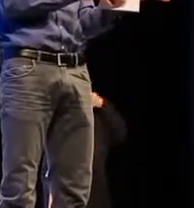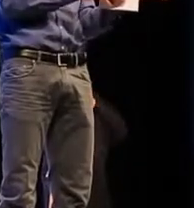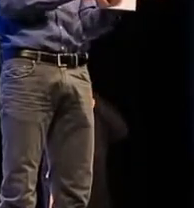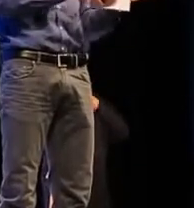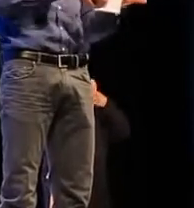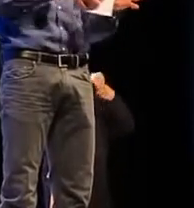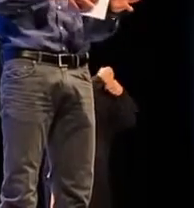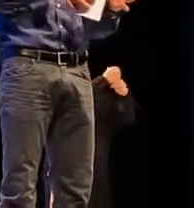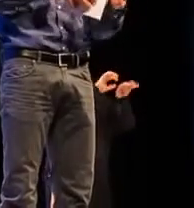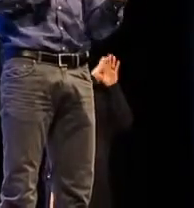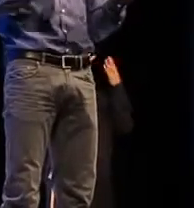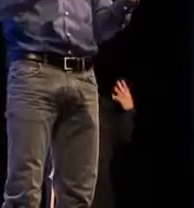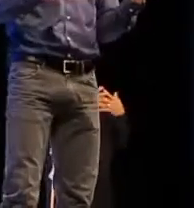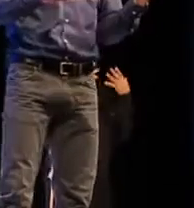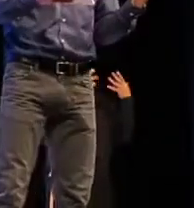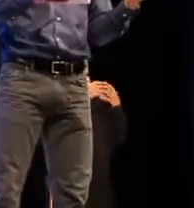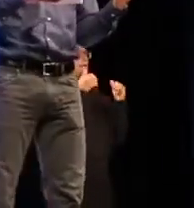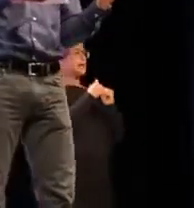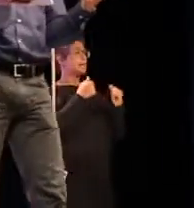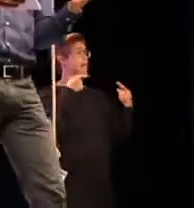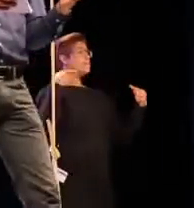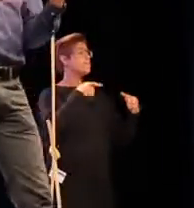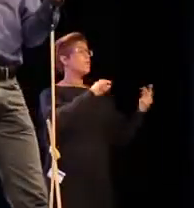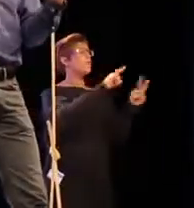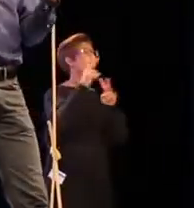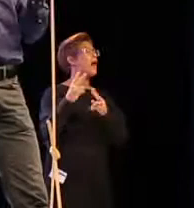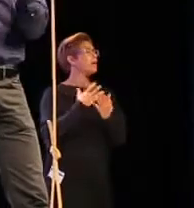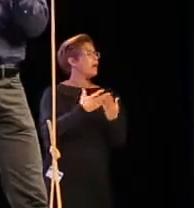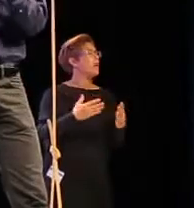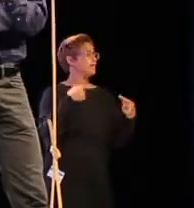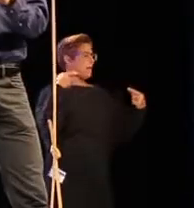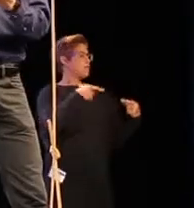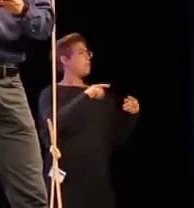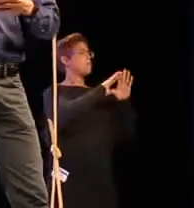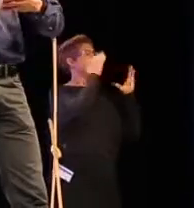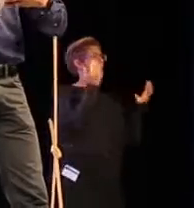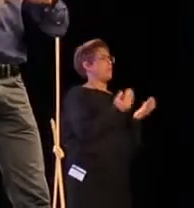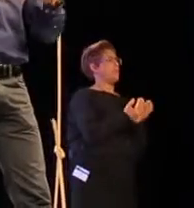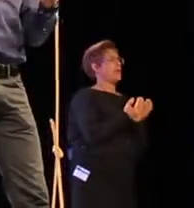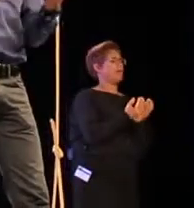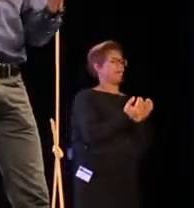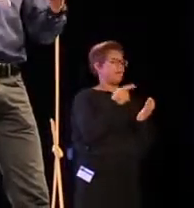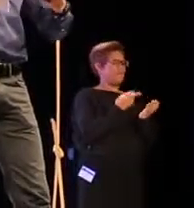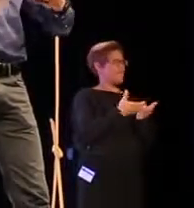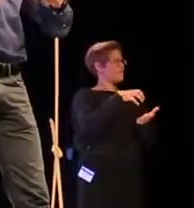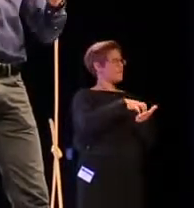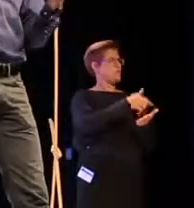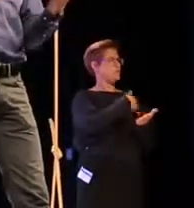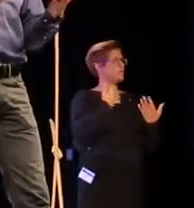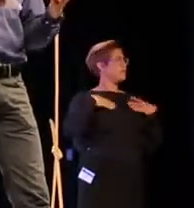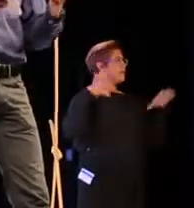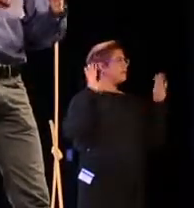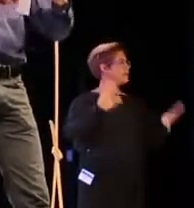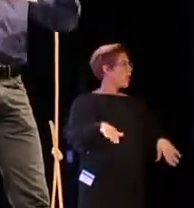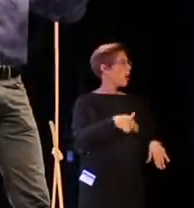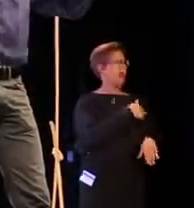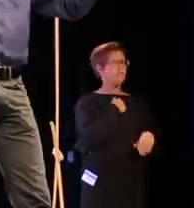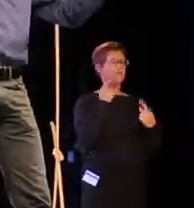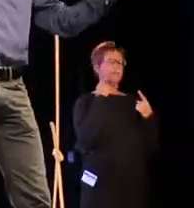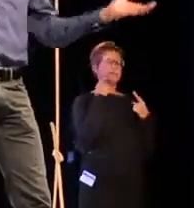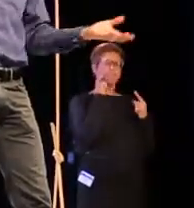planeten. Och det är förstås en situation vi inte kan acceptera, varken praktiskt,